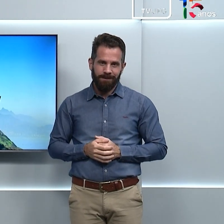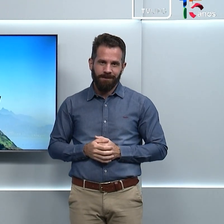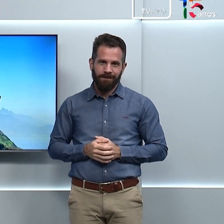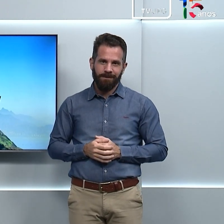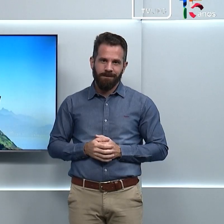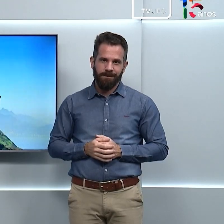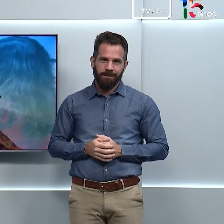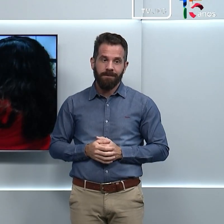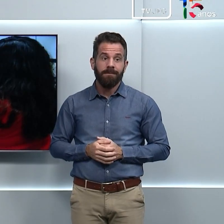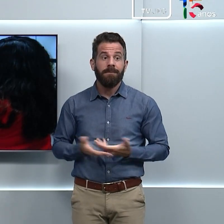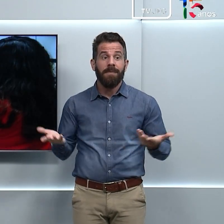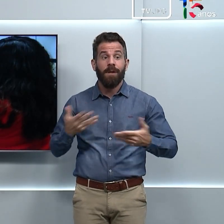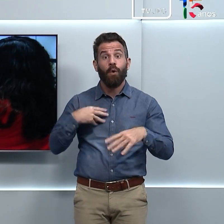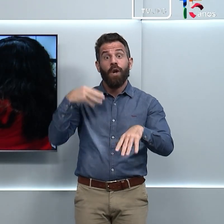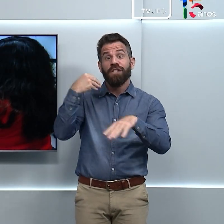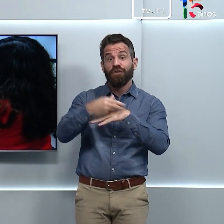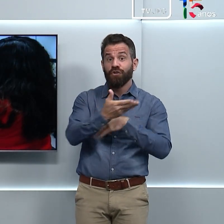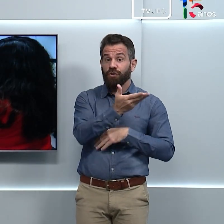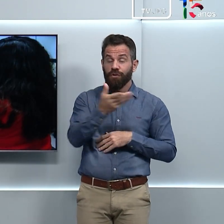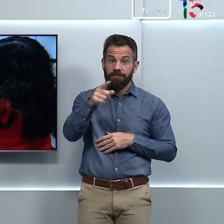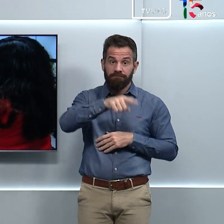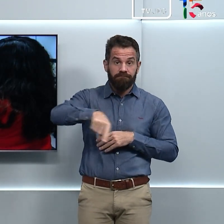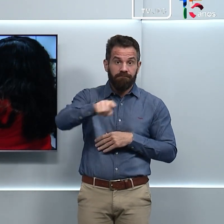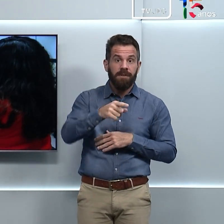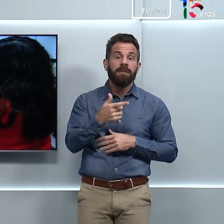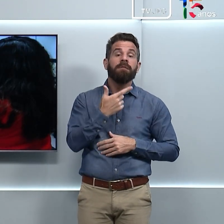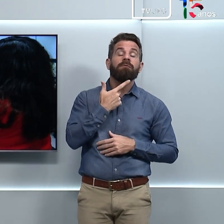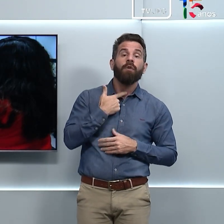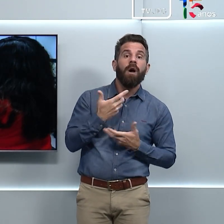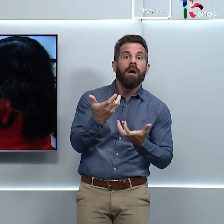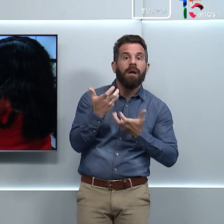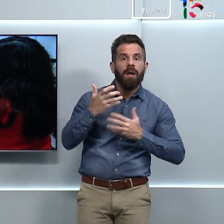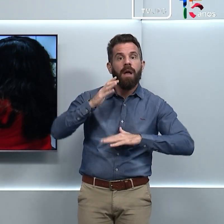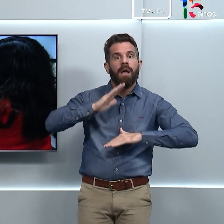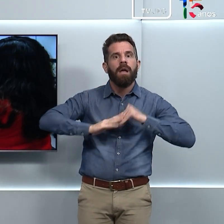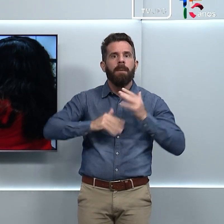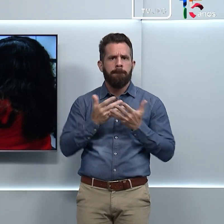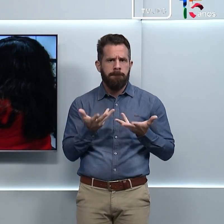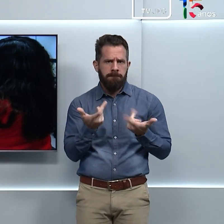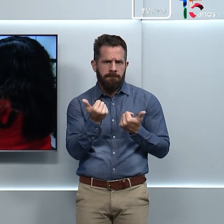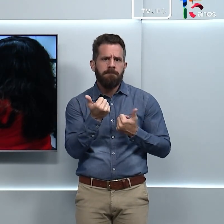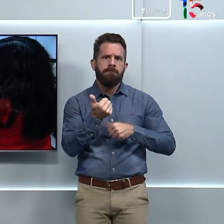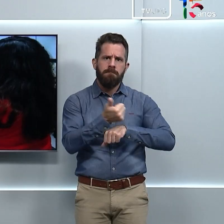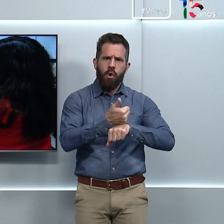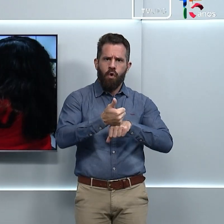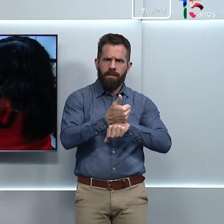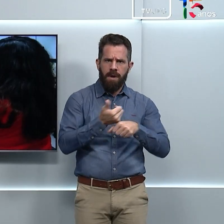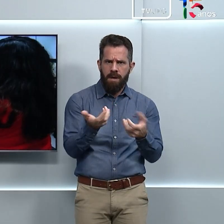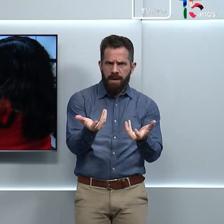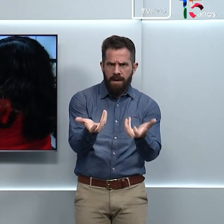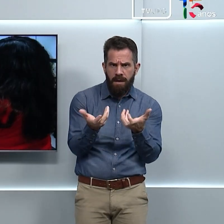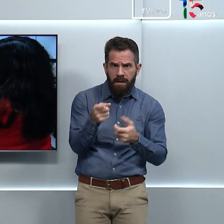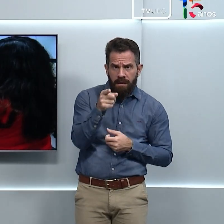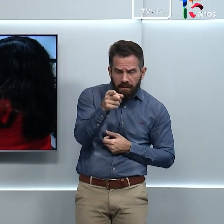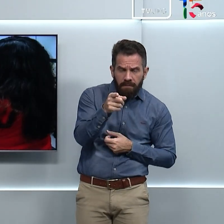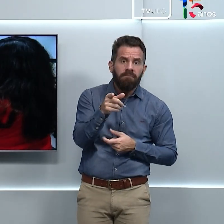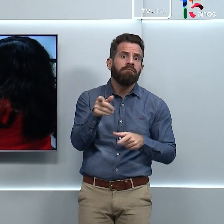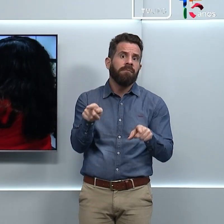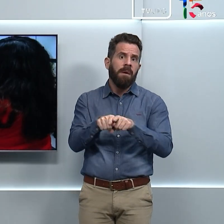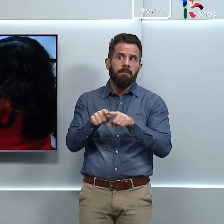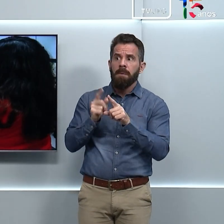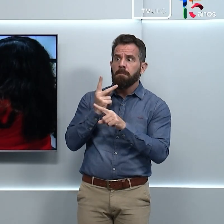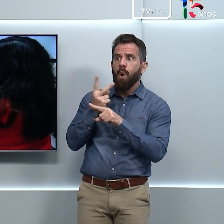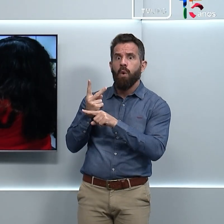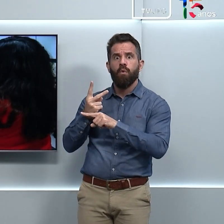Bom, e agora uma dica para quem quer fazer um curso de qualificação profissional, que está querendo aí uma vaga no mercado de